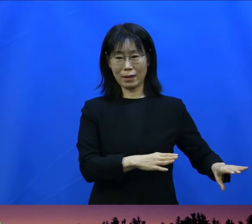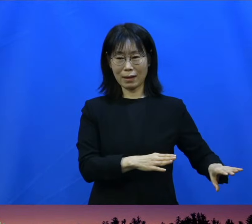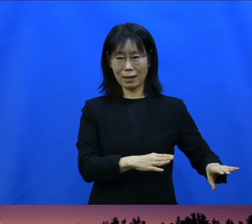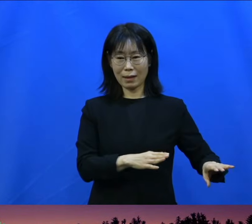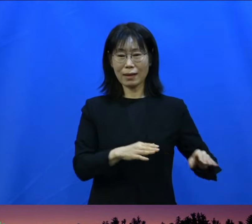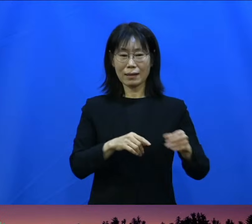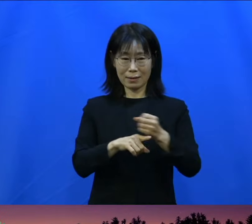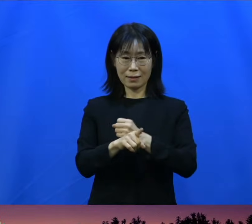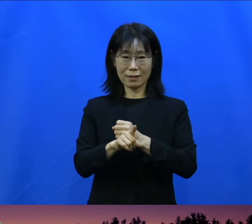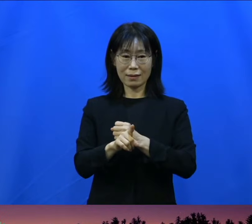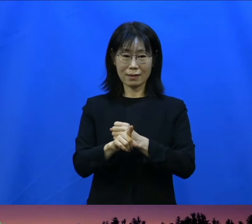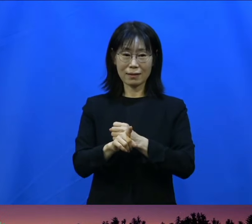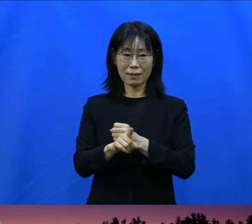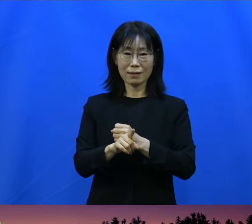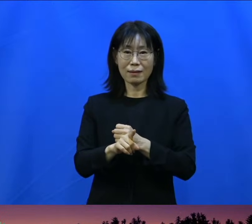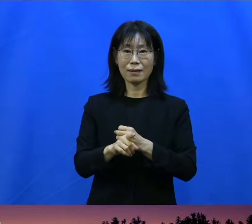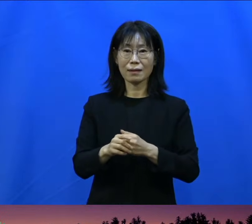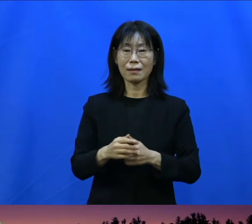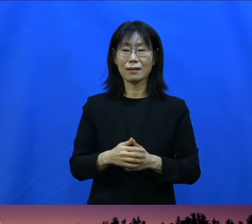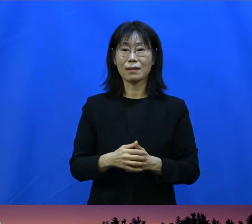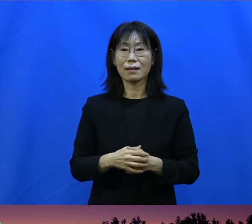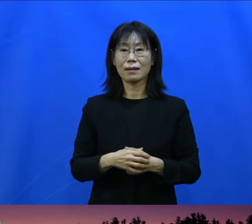돼요.